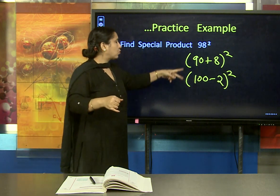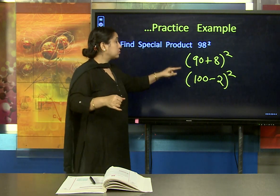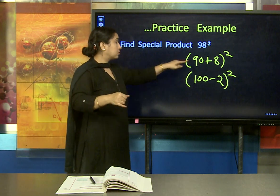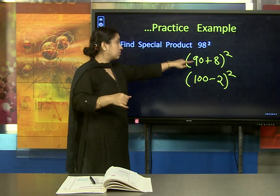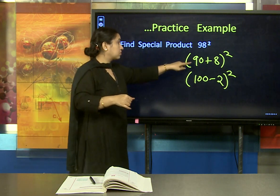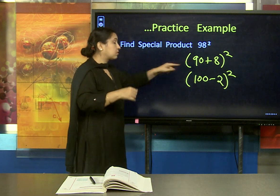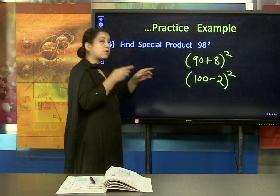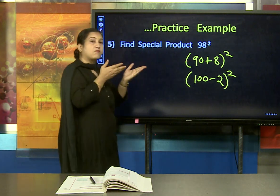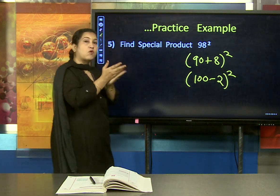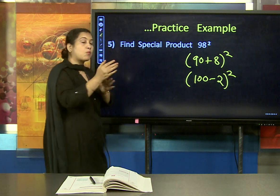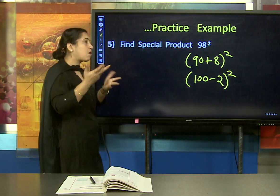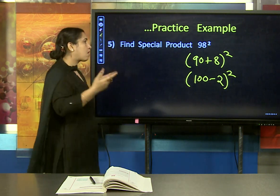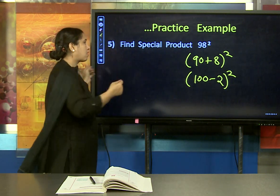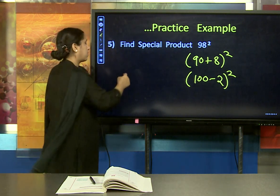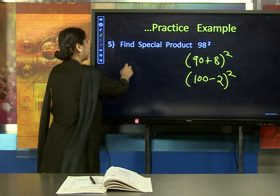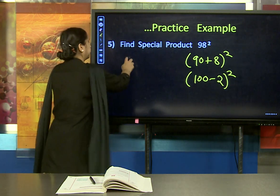एक जैसा ही आंसर प्राप्त होगा।